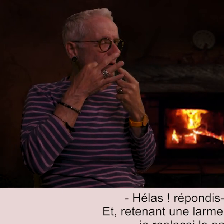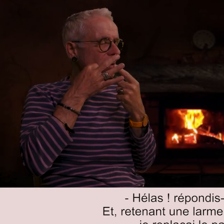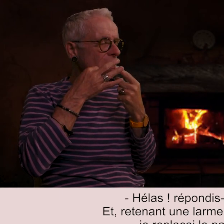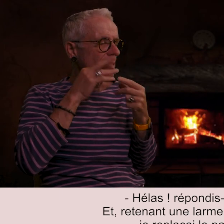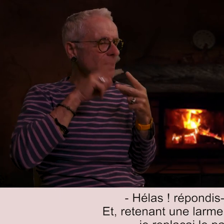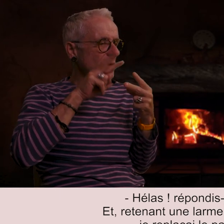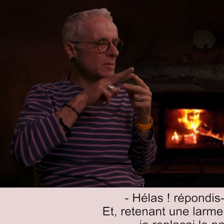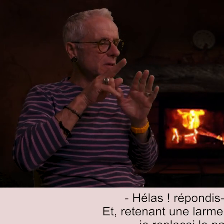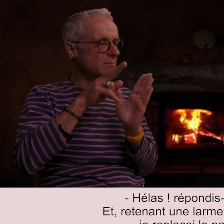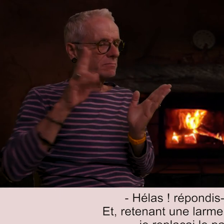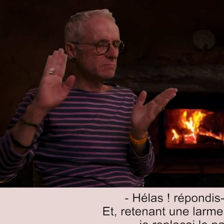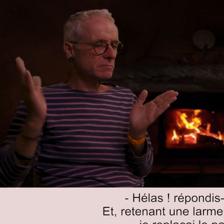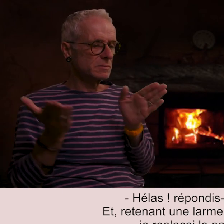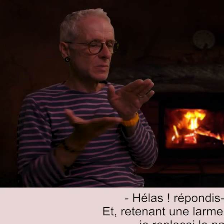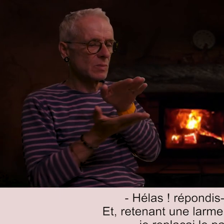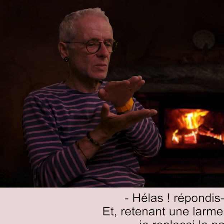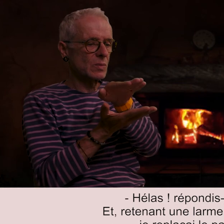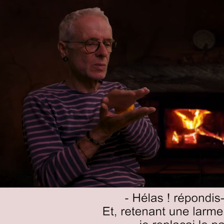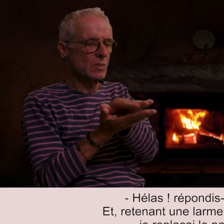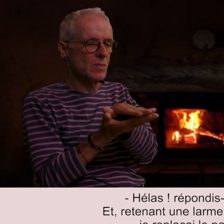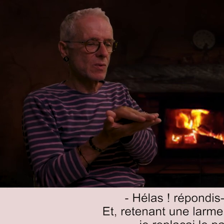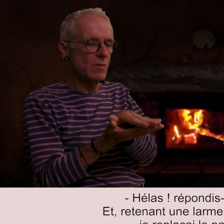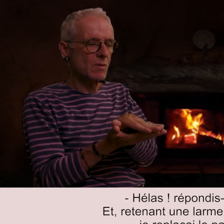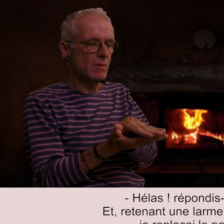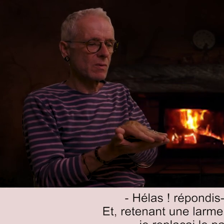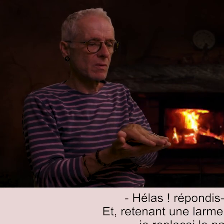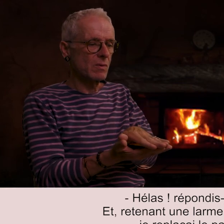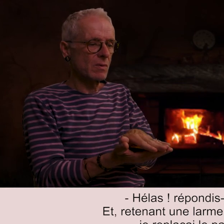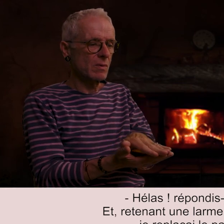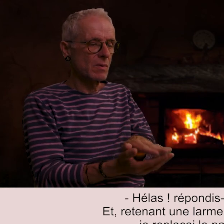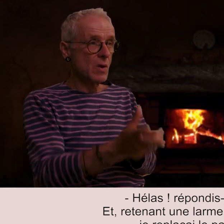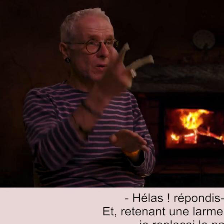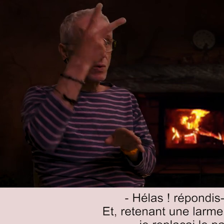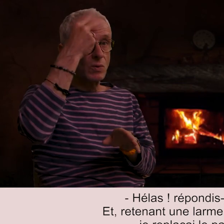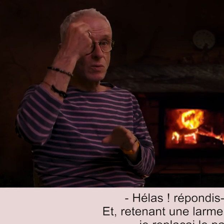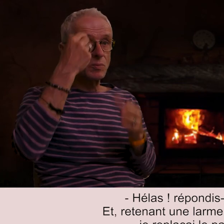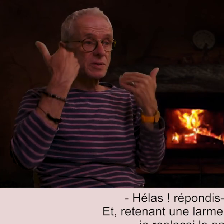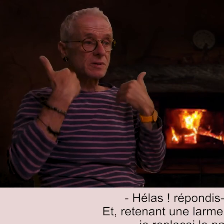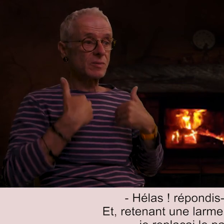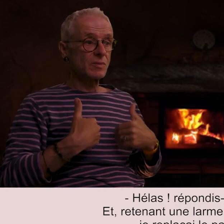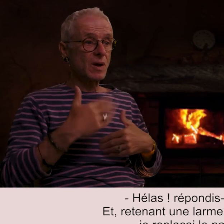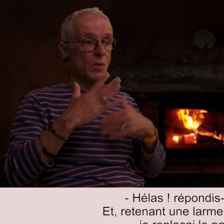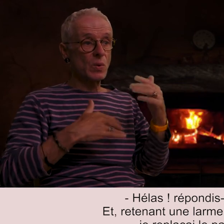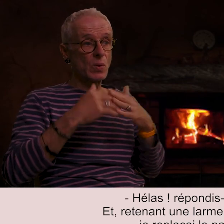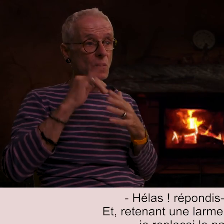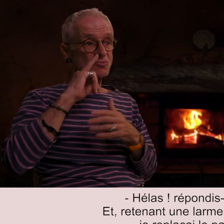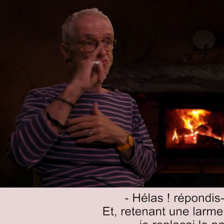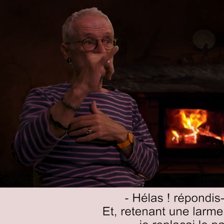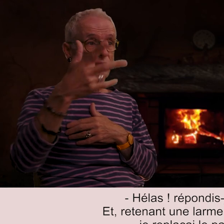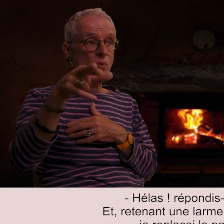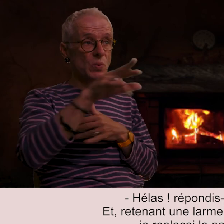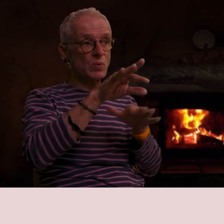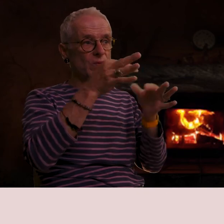papier dans l'album je venais de comprendre qu'il n'y avait plus pour moi de bonheur sur la terre